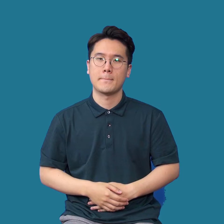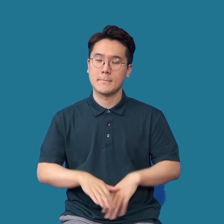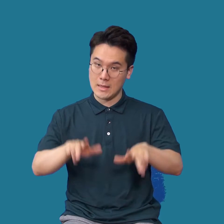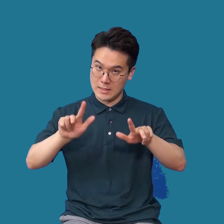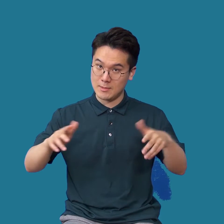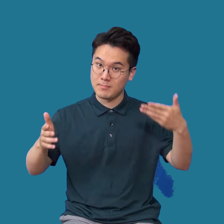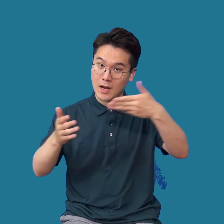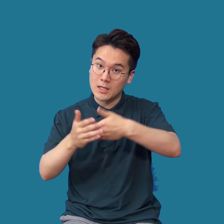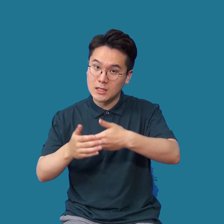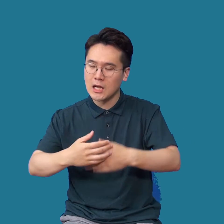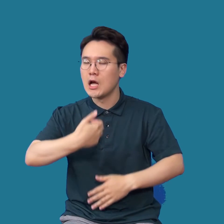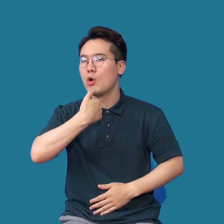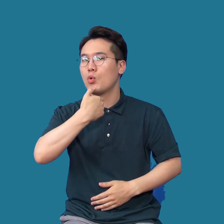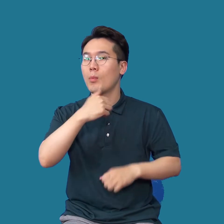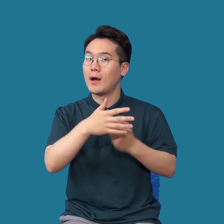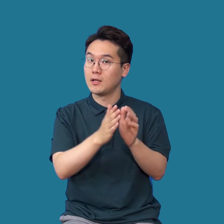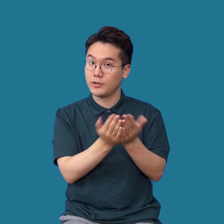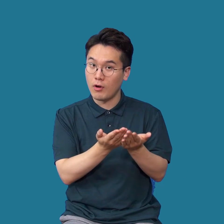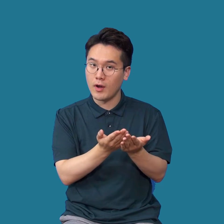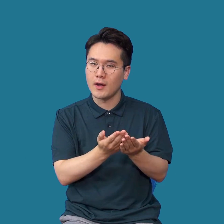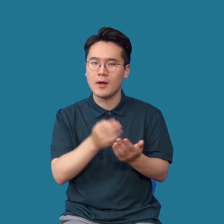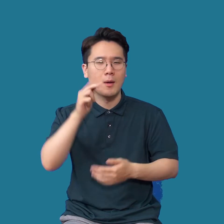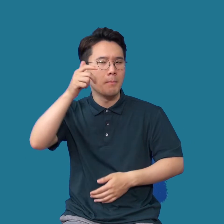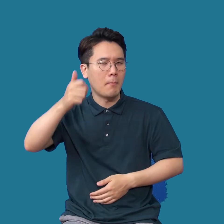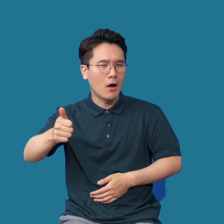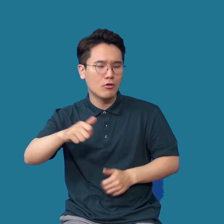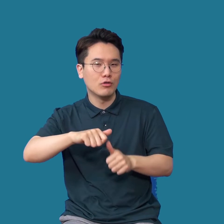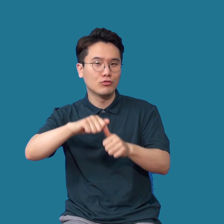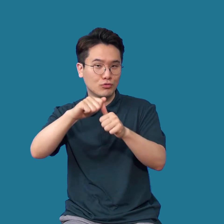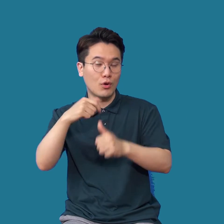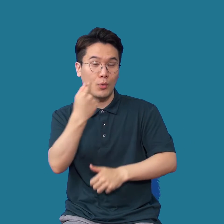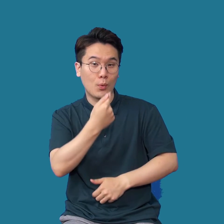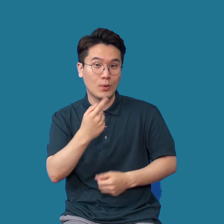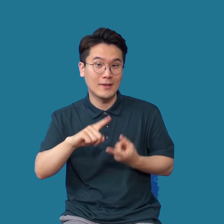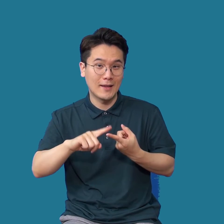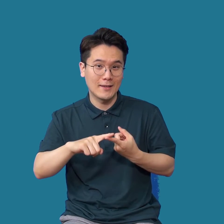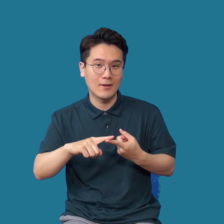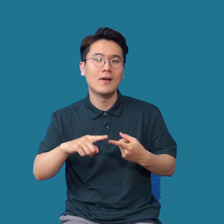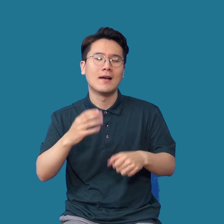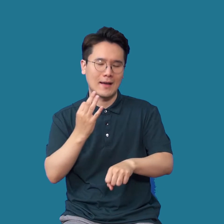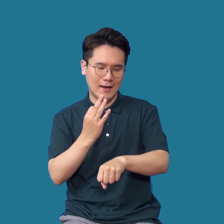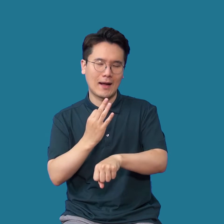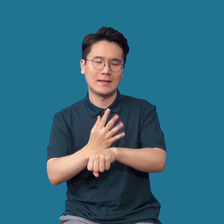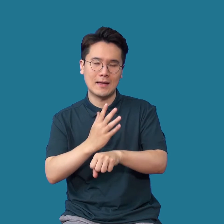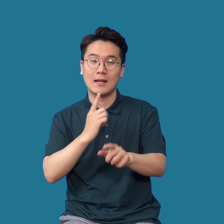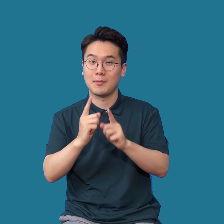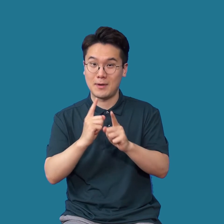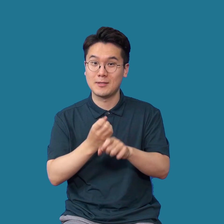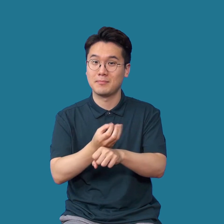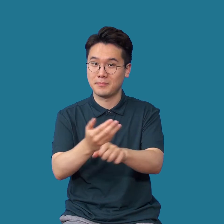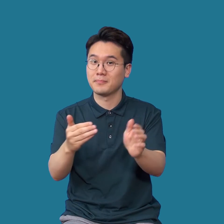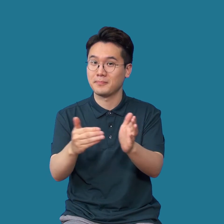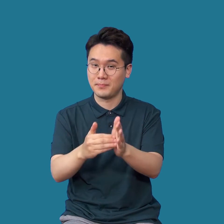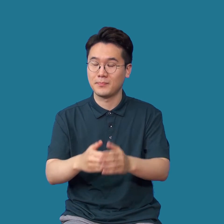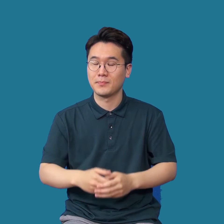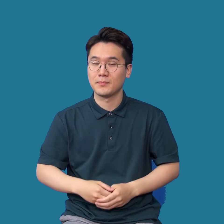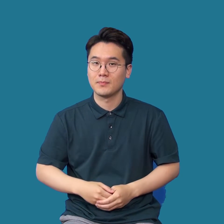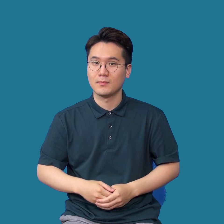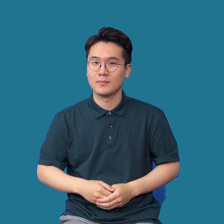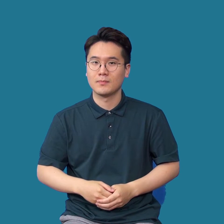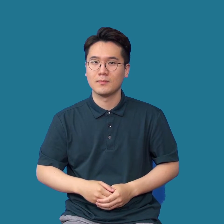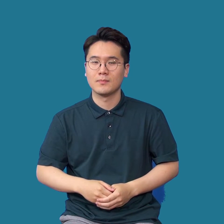지금까지 이 로마서의 사도 바울의 구원론을 간략하게 말씀을 드렸습니다. 논리가 정연하지